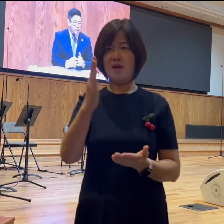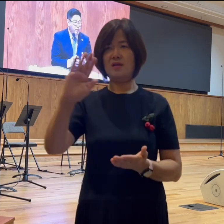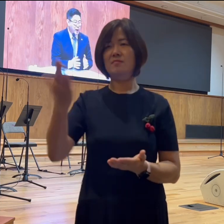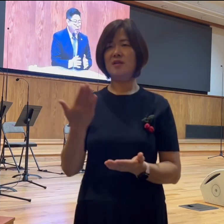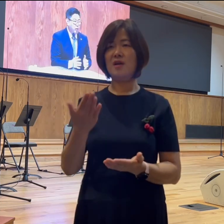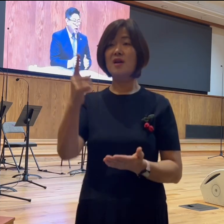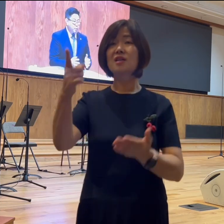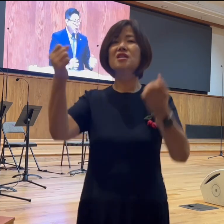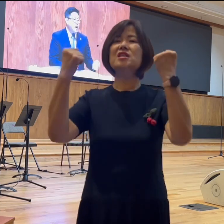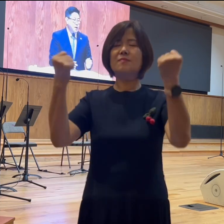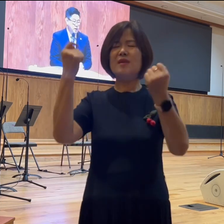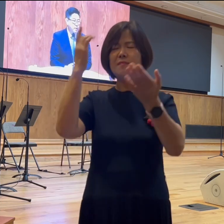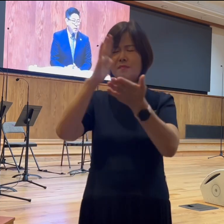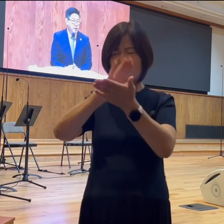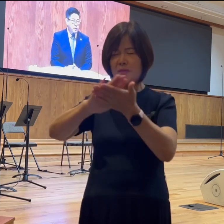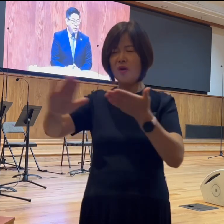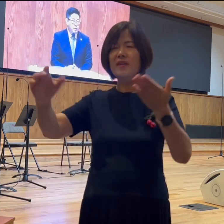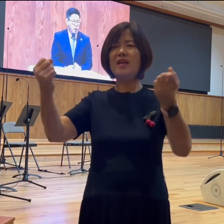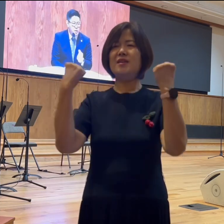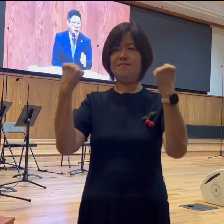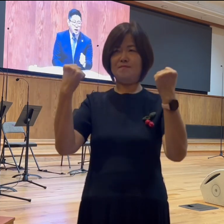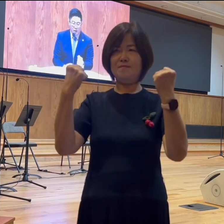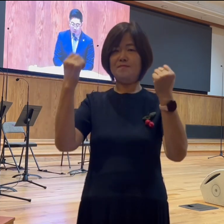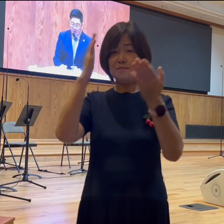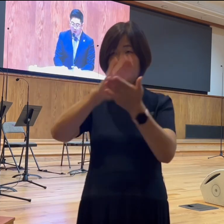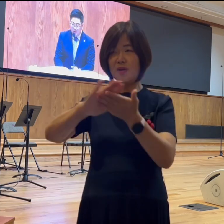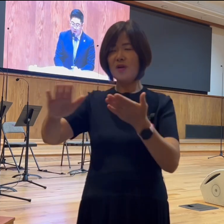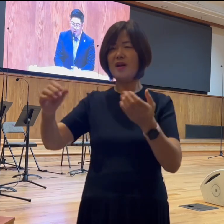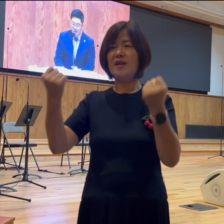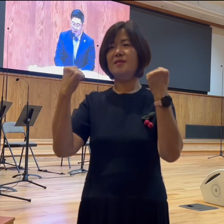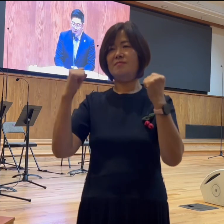힘이 바로 평안의 힘입니다. 평강의 힘입니다.